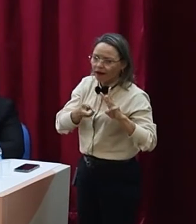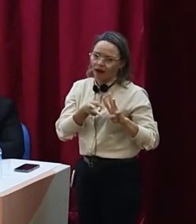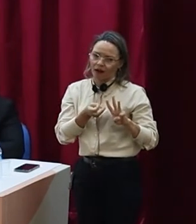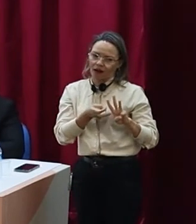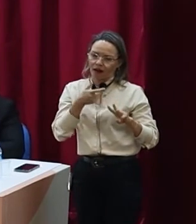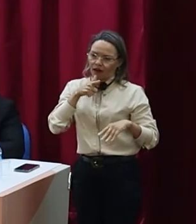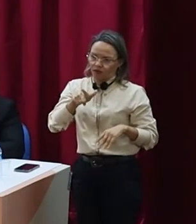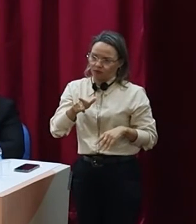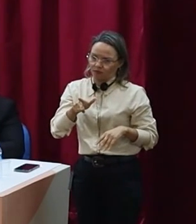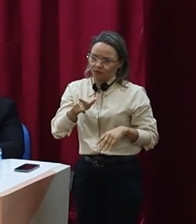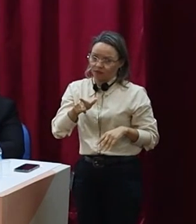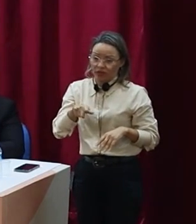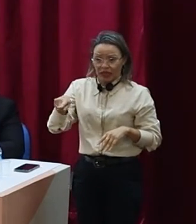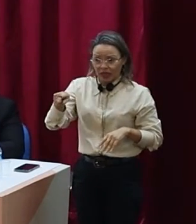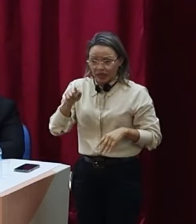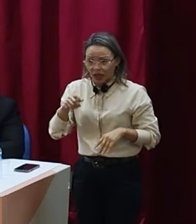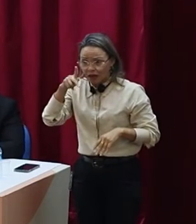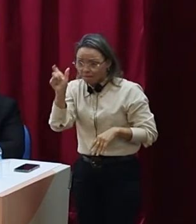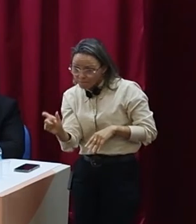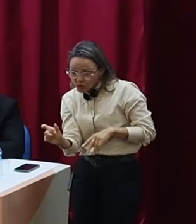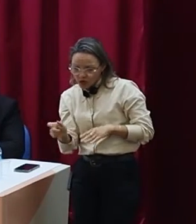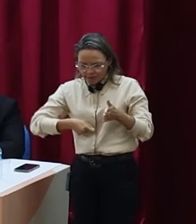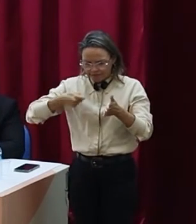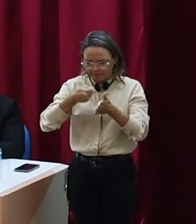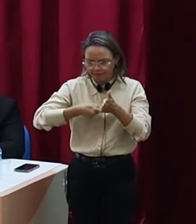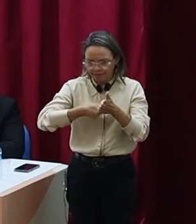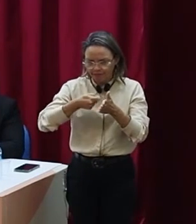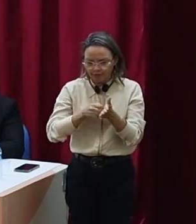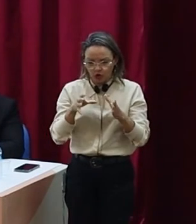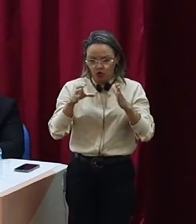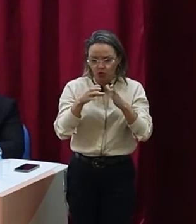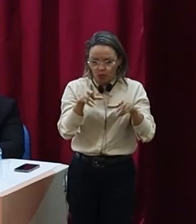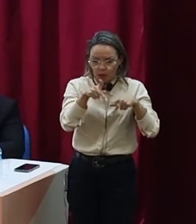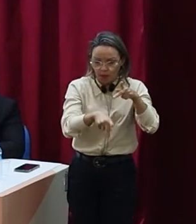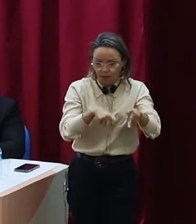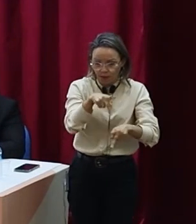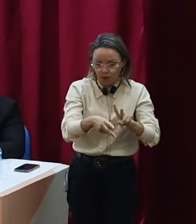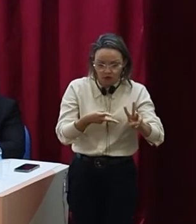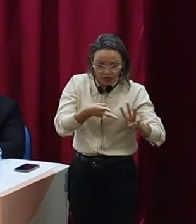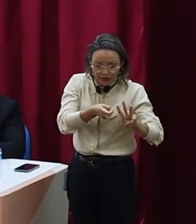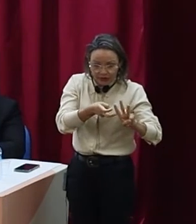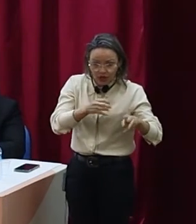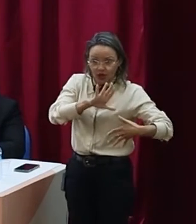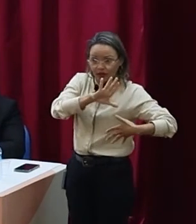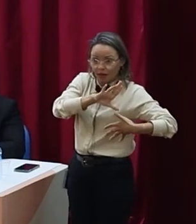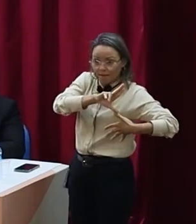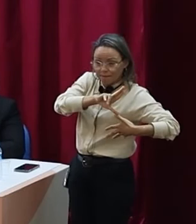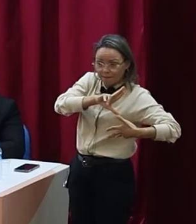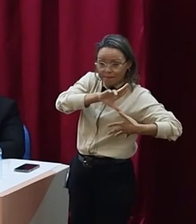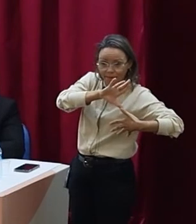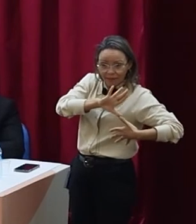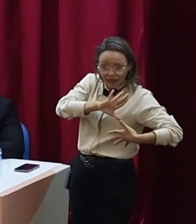na área da linguística dos povos indígenas em toda a América relata